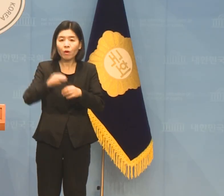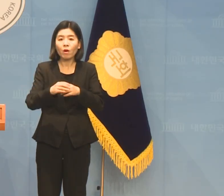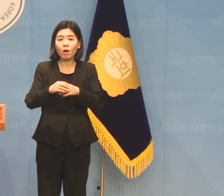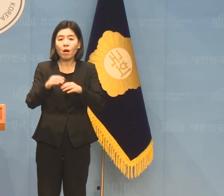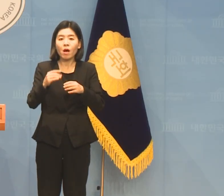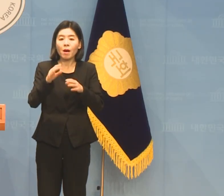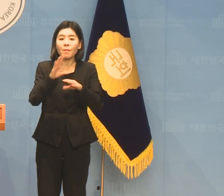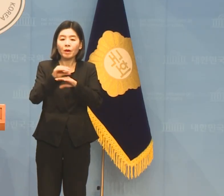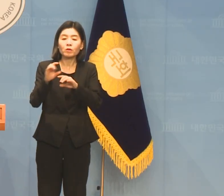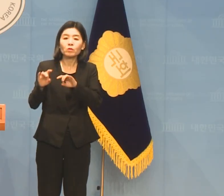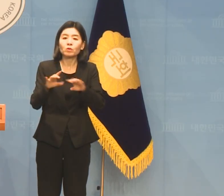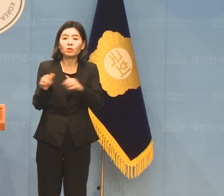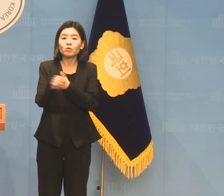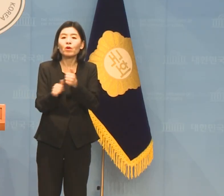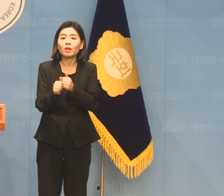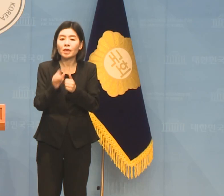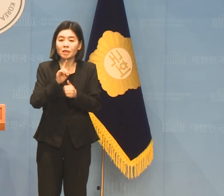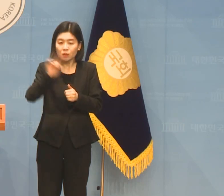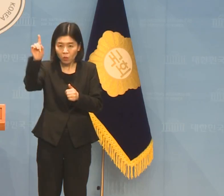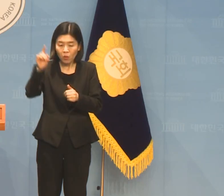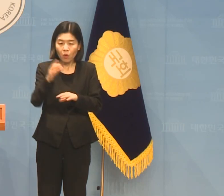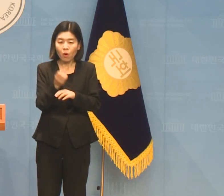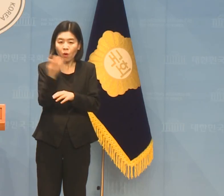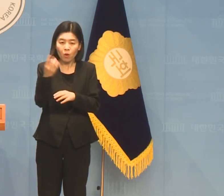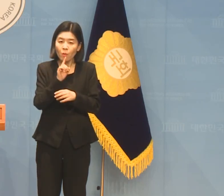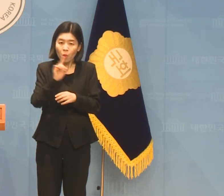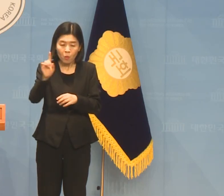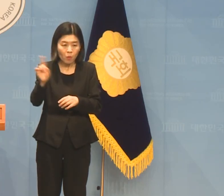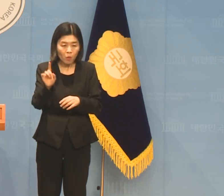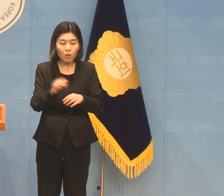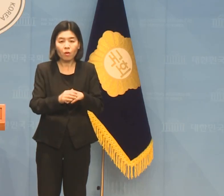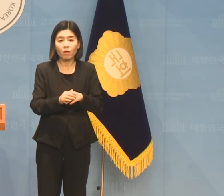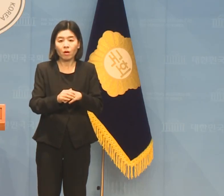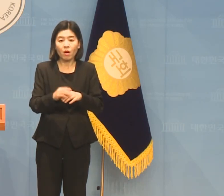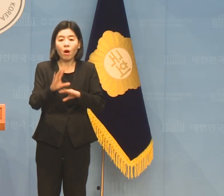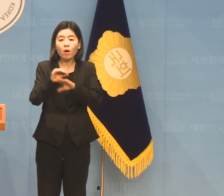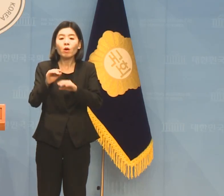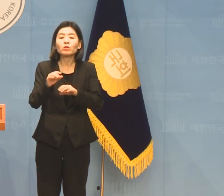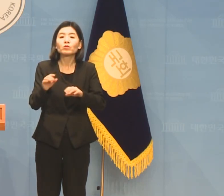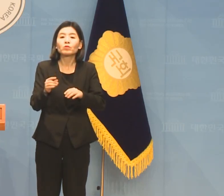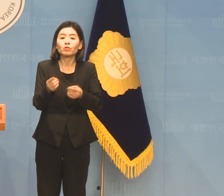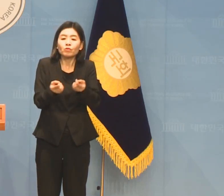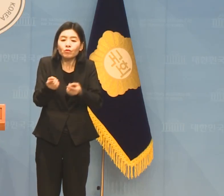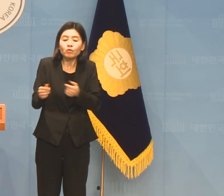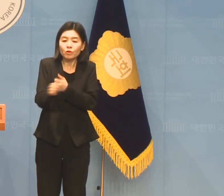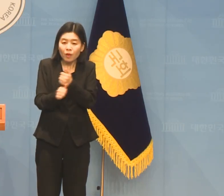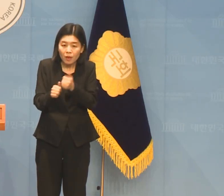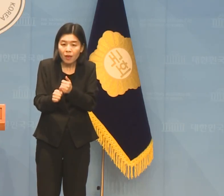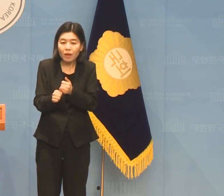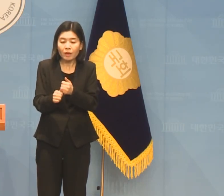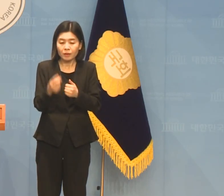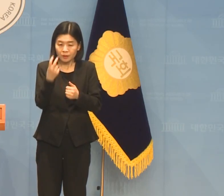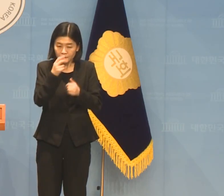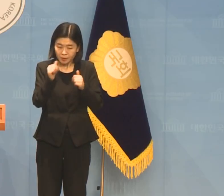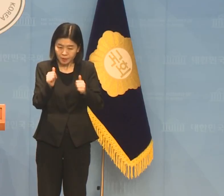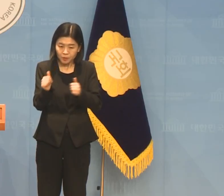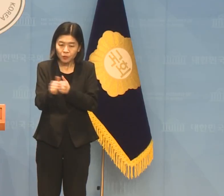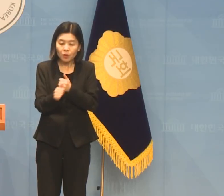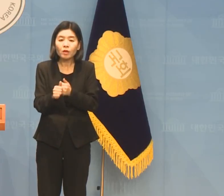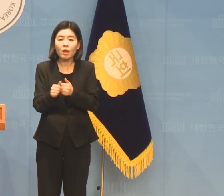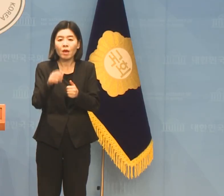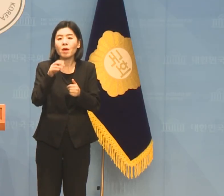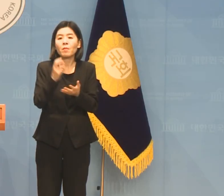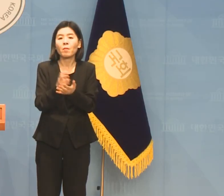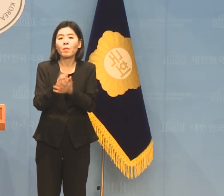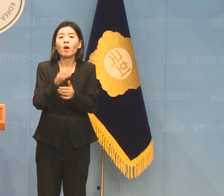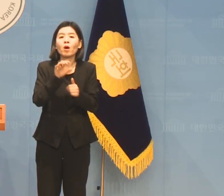대응 보고드립니다. 언론사가 운영하는 유튜브 채널도 언론중재위와 방송통신심의위원회 법적 규제를 받을 수 있습니다. 이에